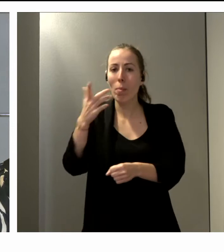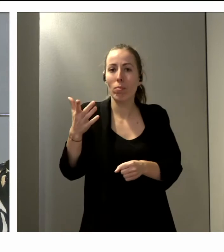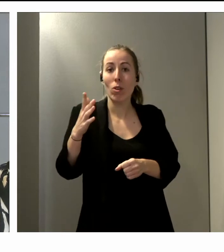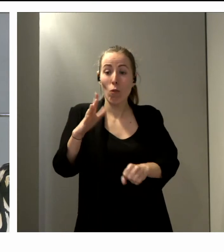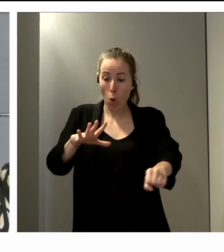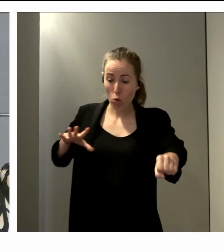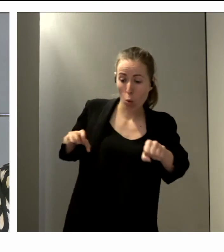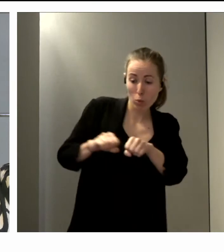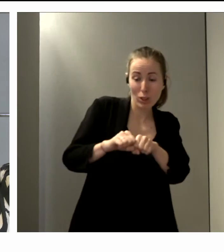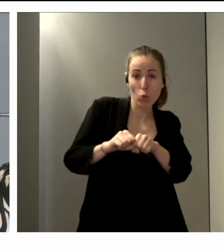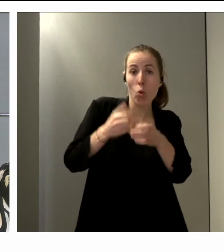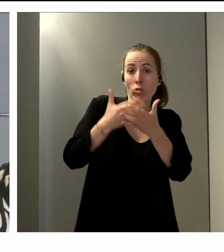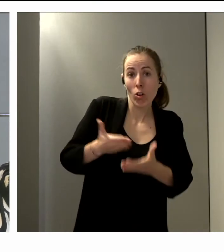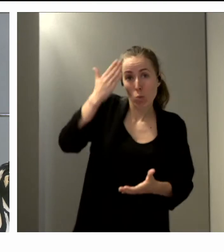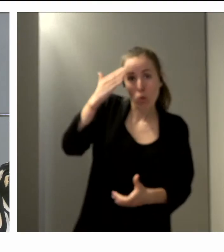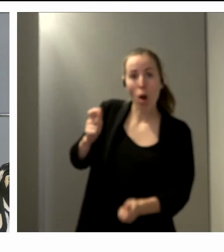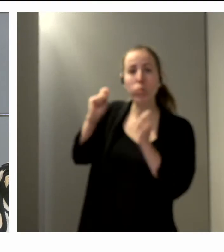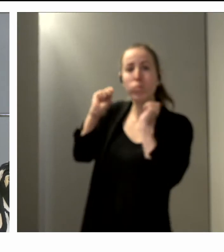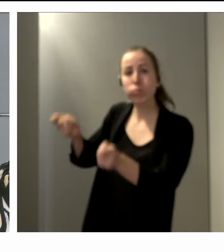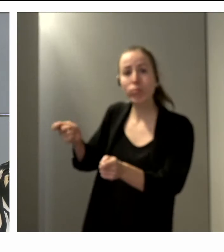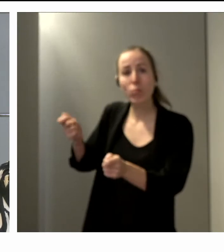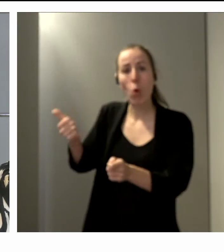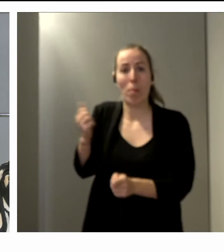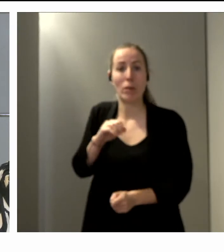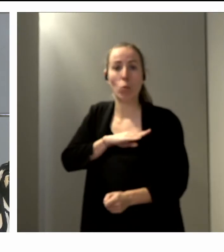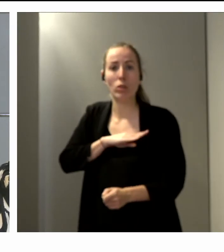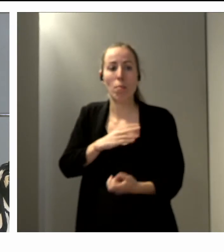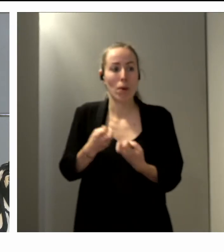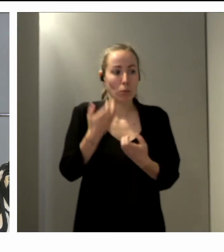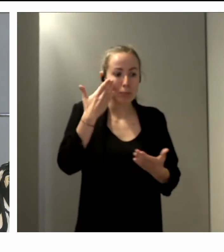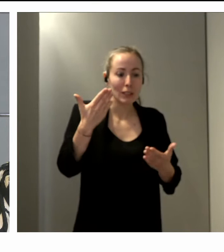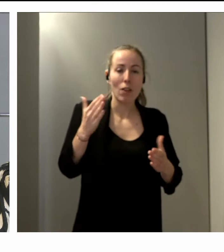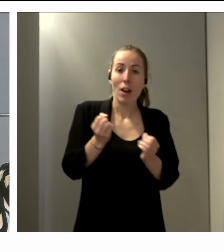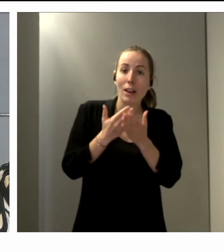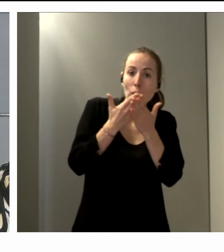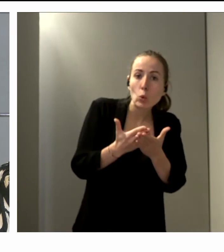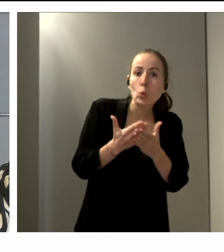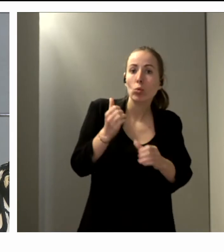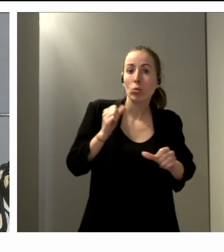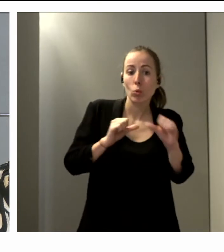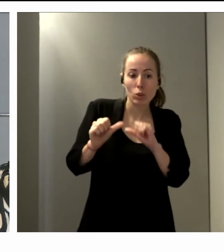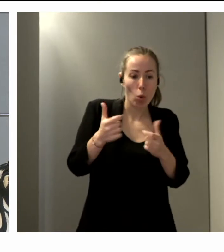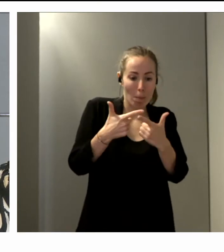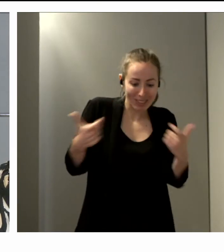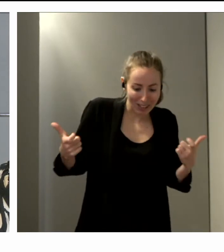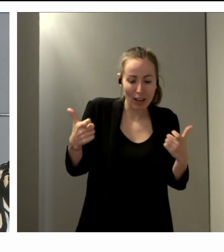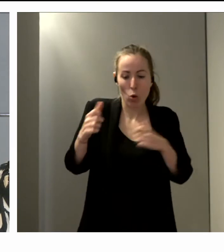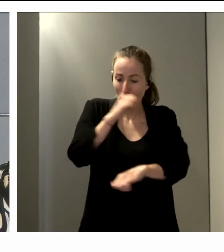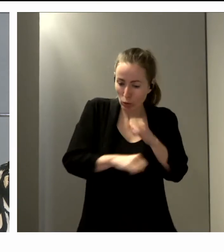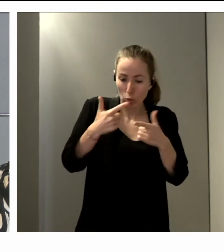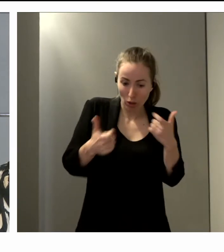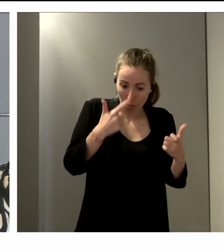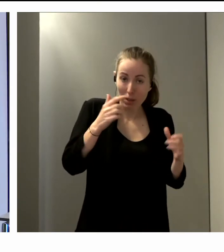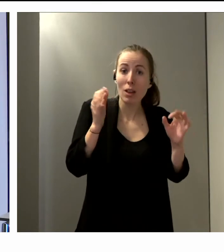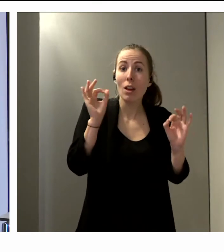au handicap, notamment quand les conditions d'études, matérielles, organisationnelles ne sont pas au rendez-vous.